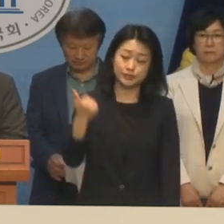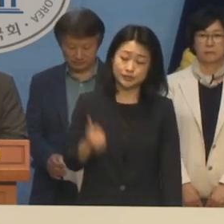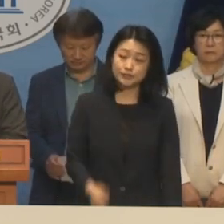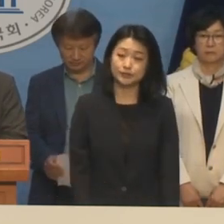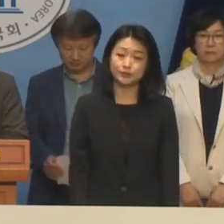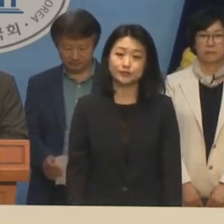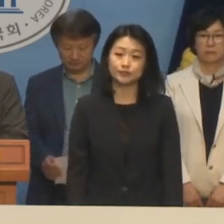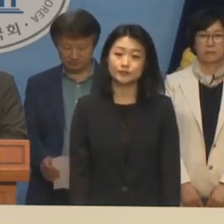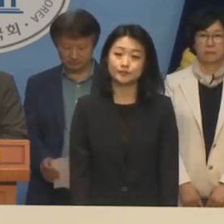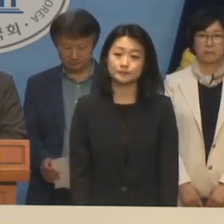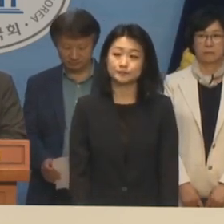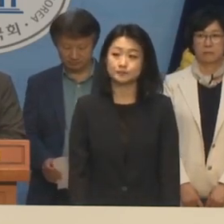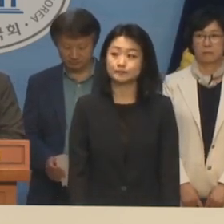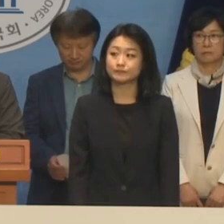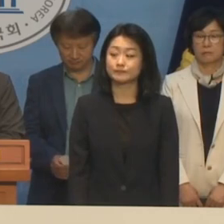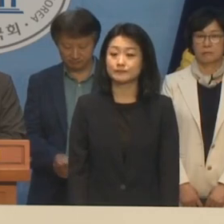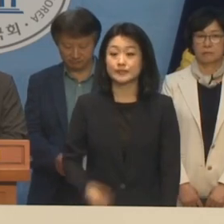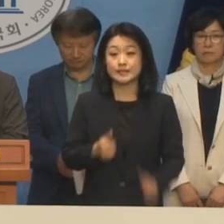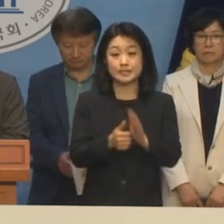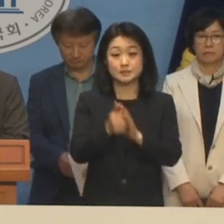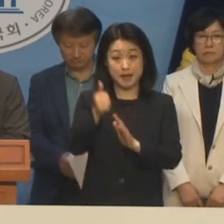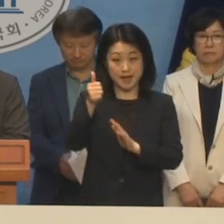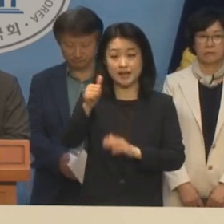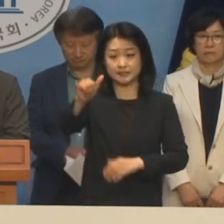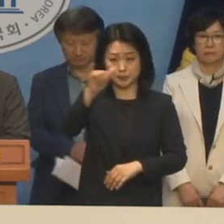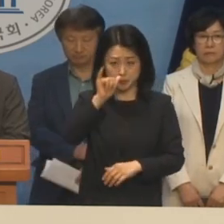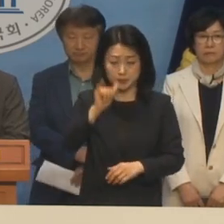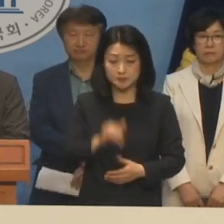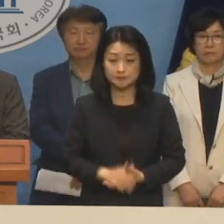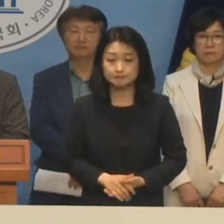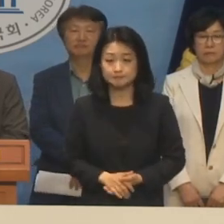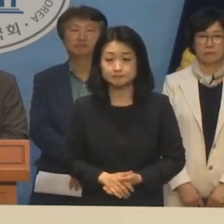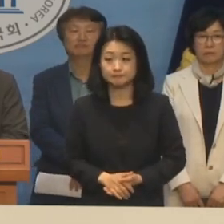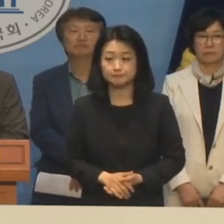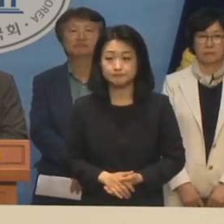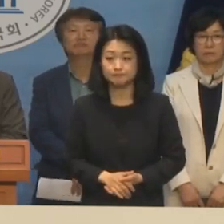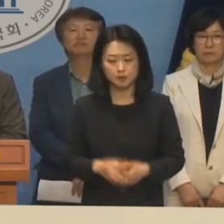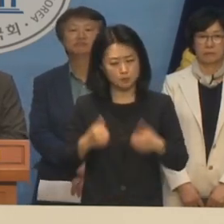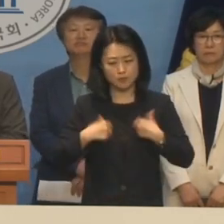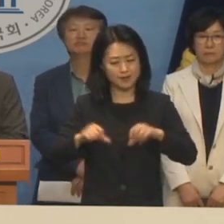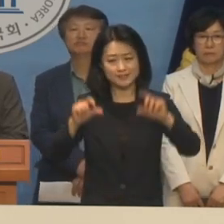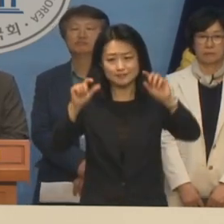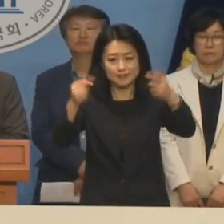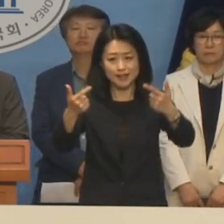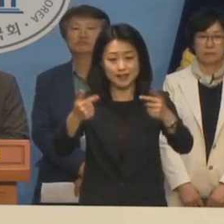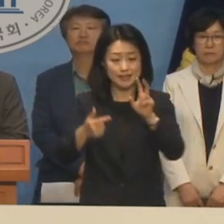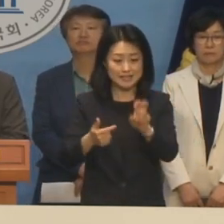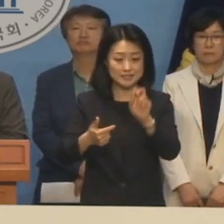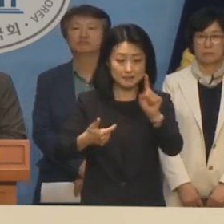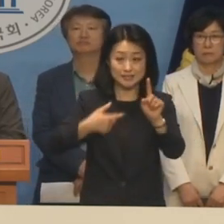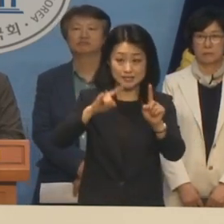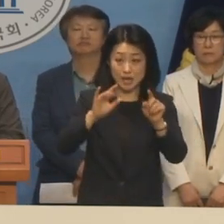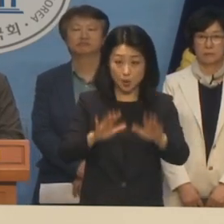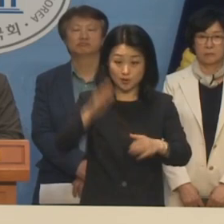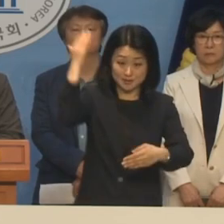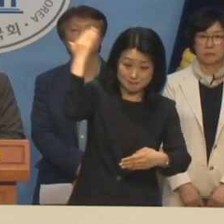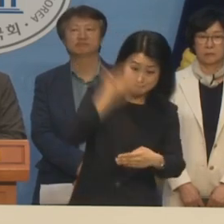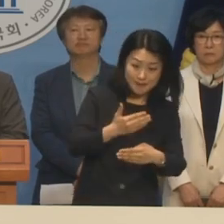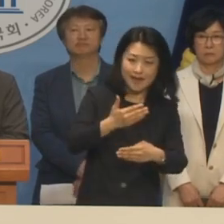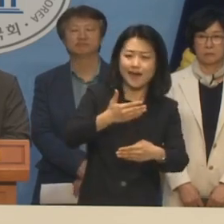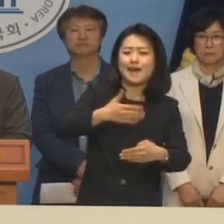없습니다. 저희는 아직 희망을 포기하지 않았습니다. 아직 21대 국회가 완전히 문을 닫힌 것이